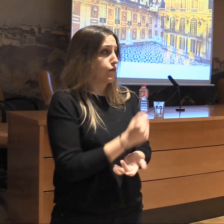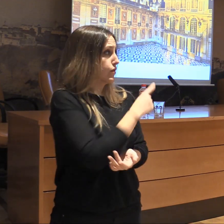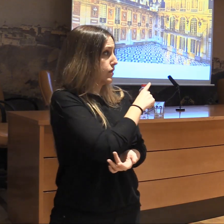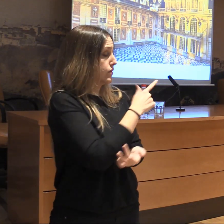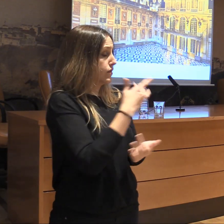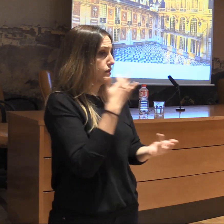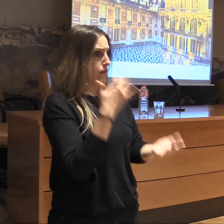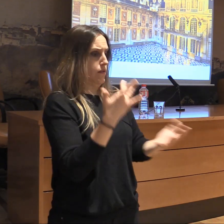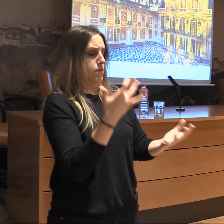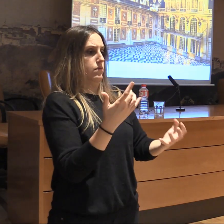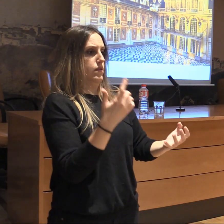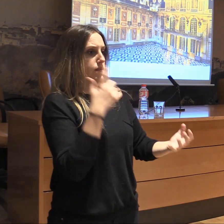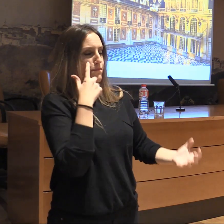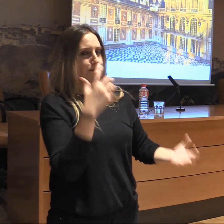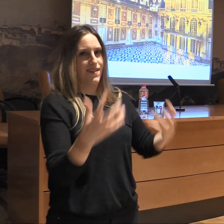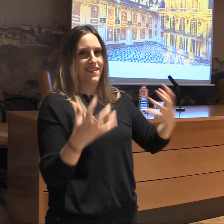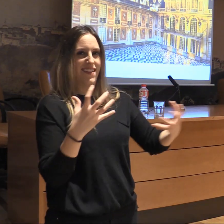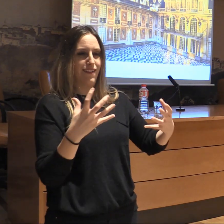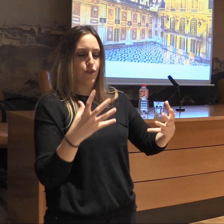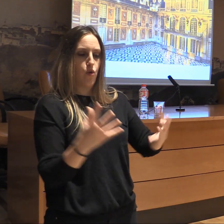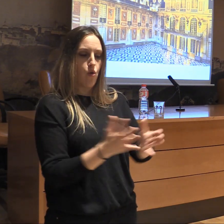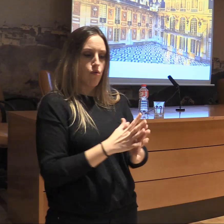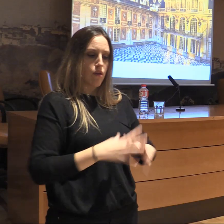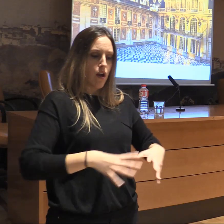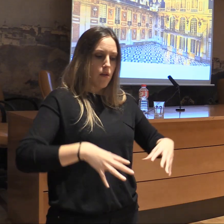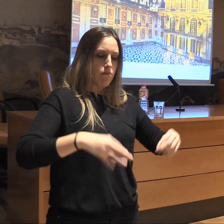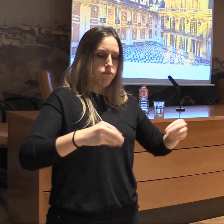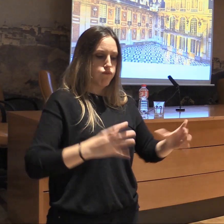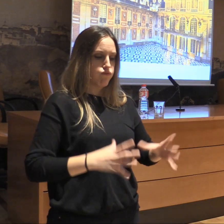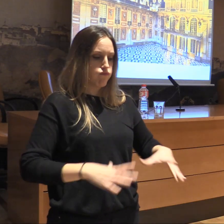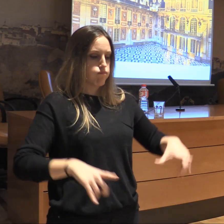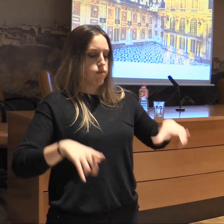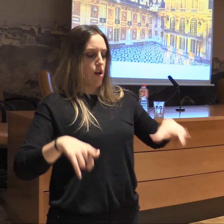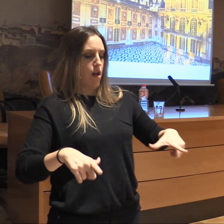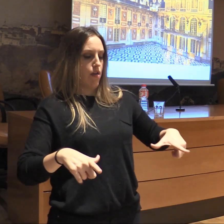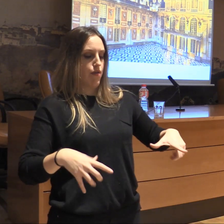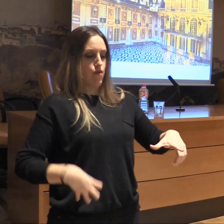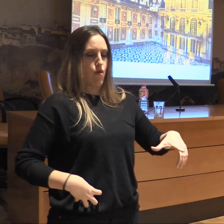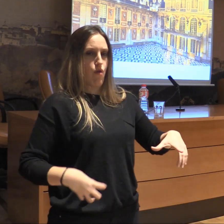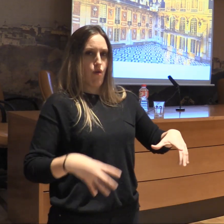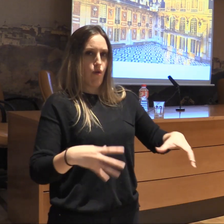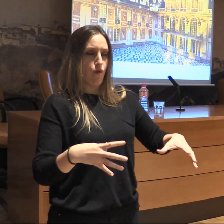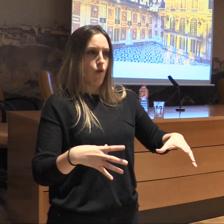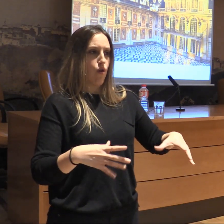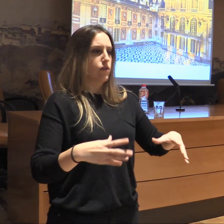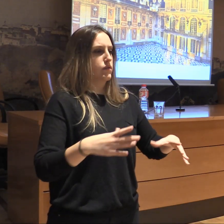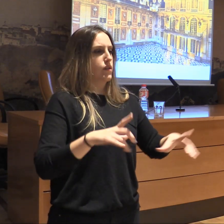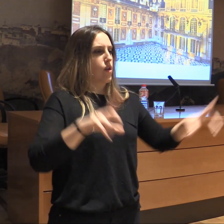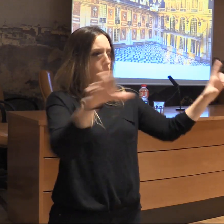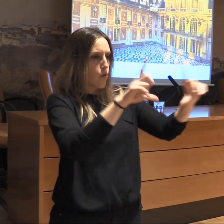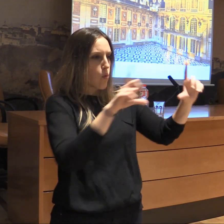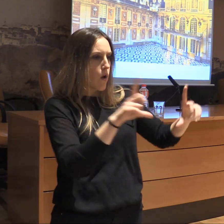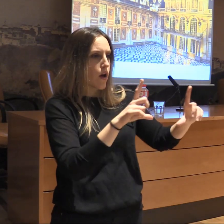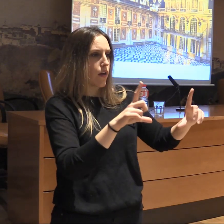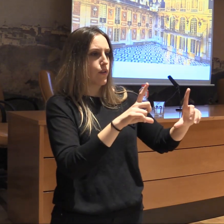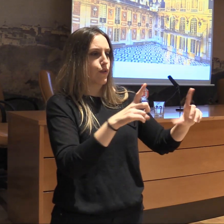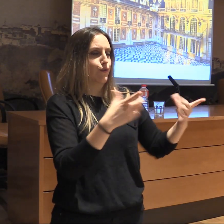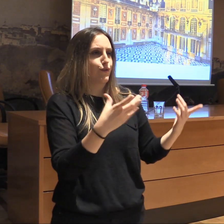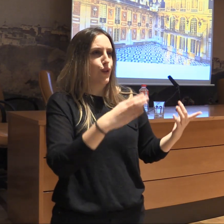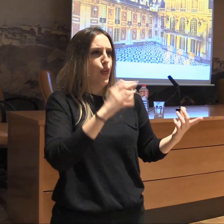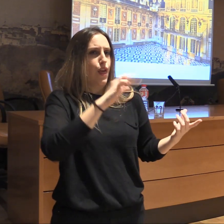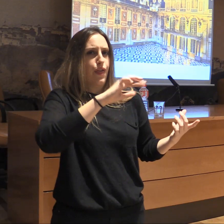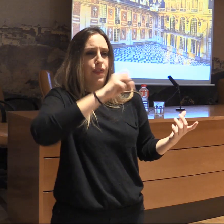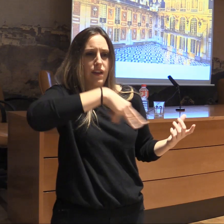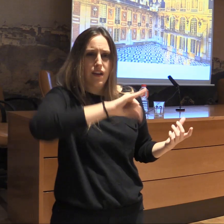brillantez de este gran palacio lleno de una decoración ostentosa, de cuadros, de tapices, de porcelanas,